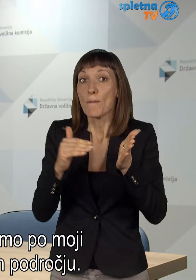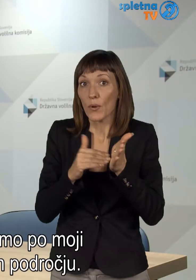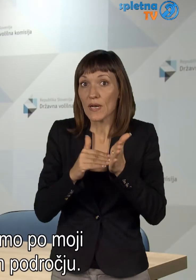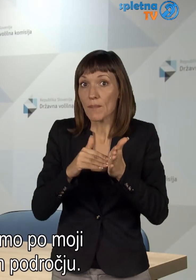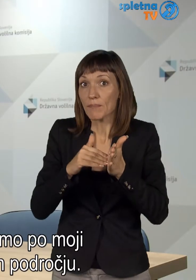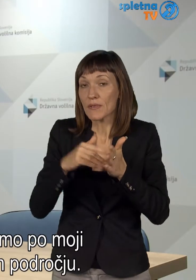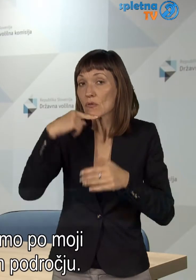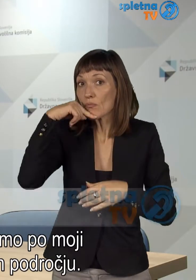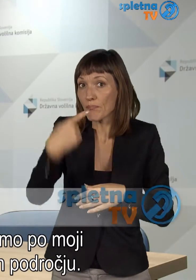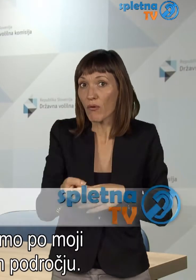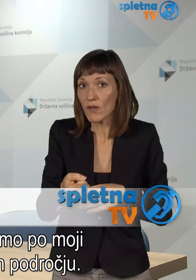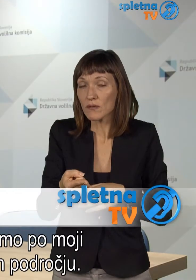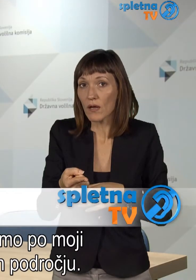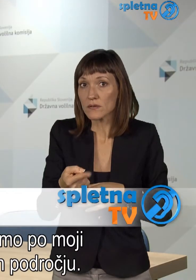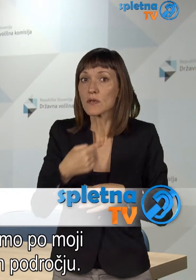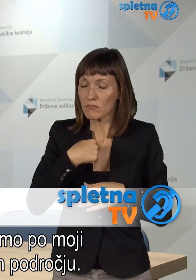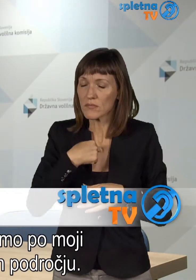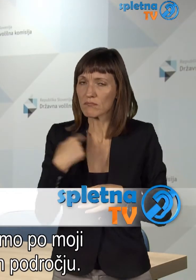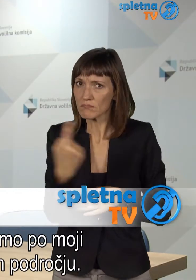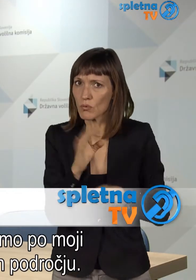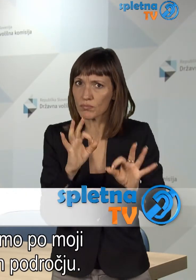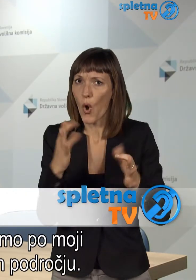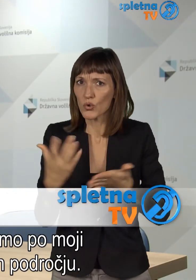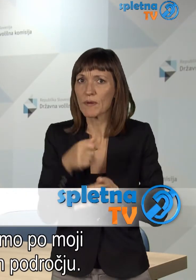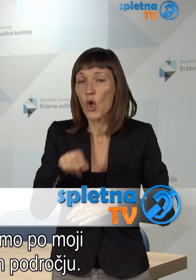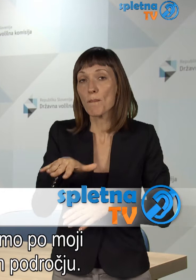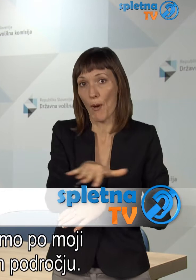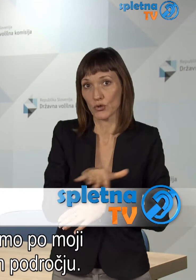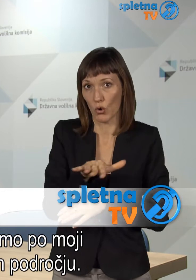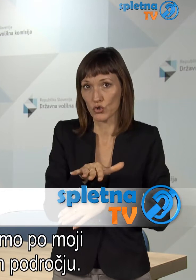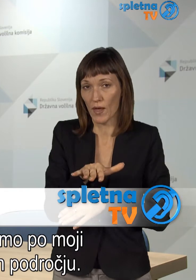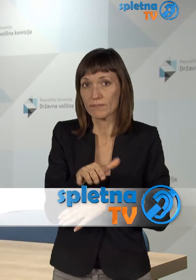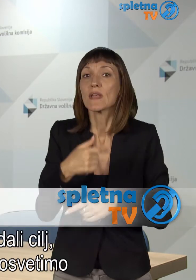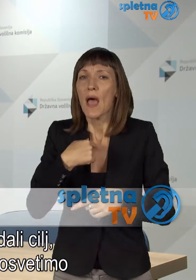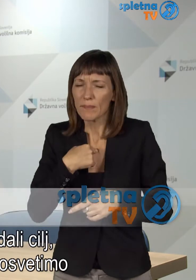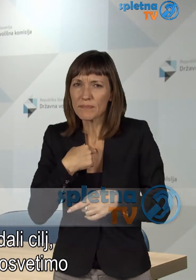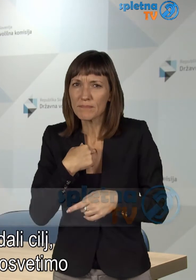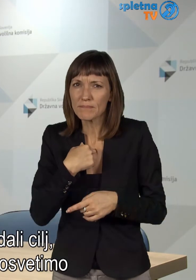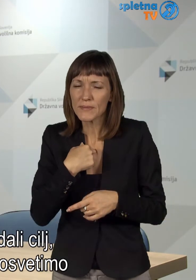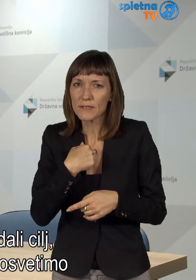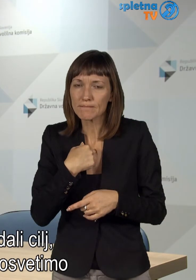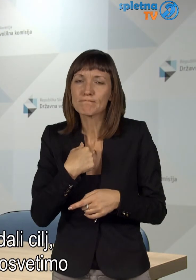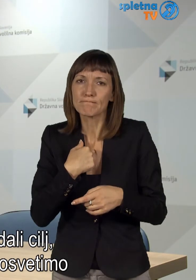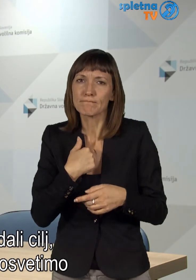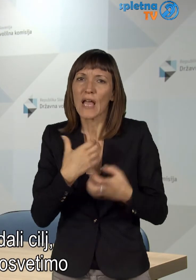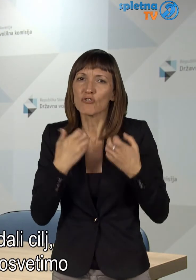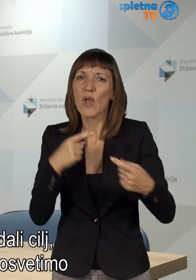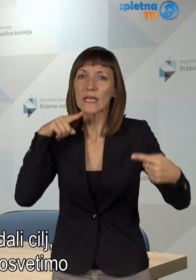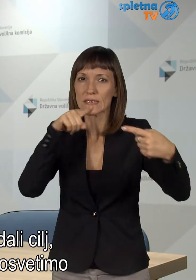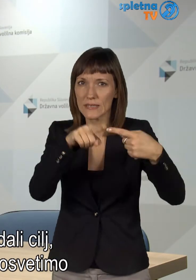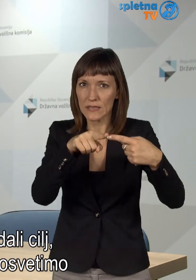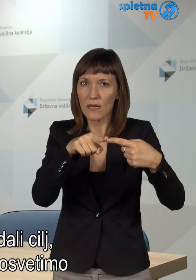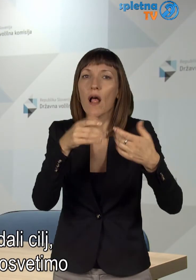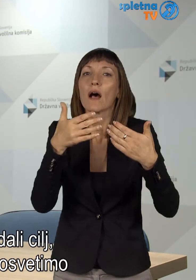Treba je povedati, da smo po moji oceni dosti uspešni na tem področju. Med drugim smo si zadali pa, da